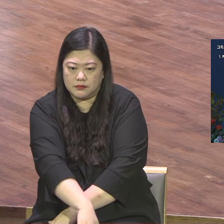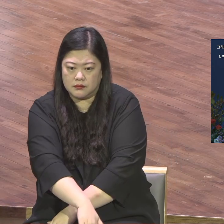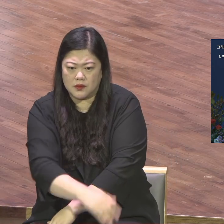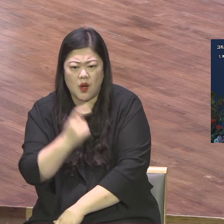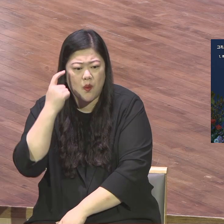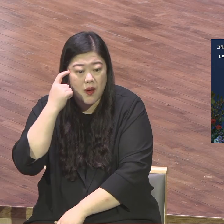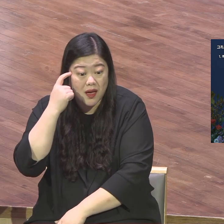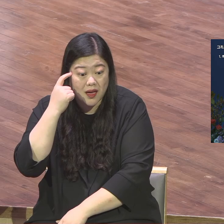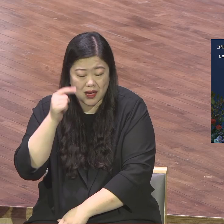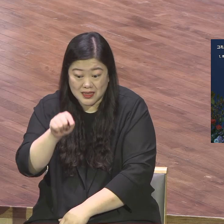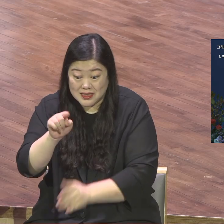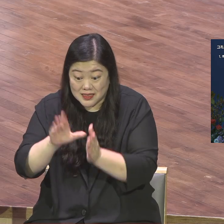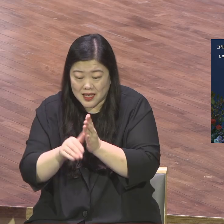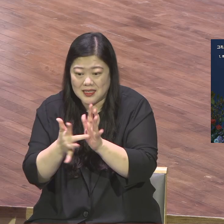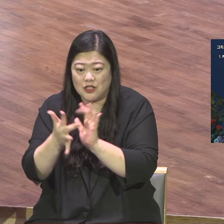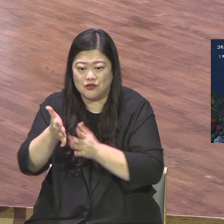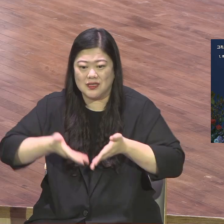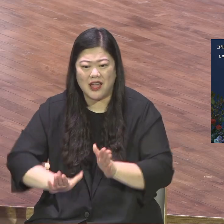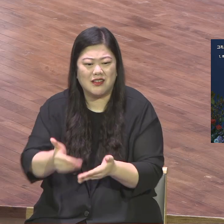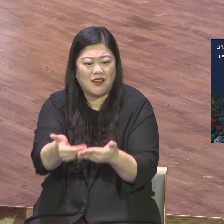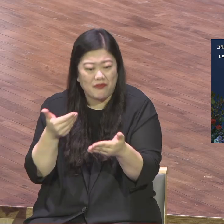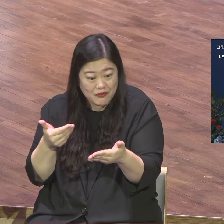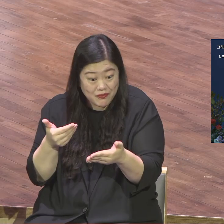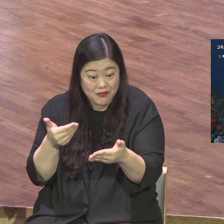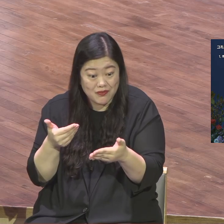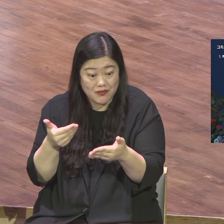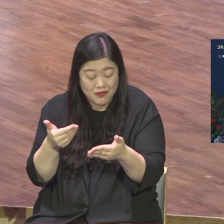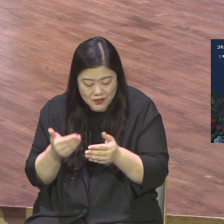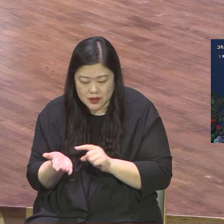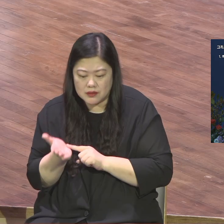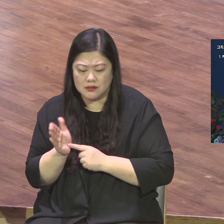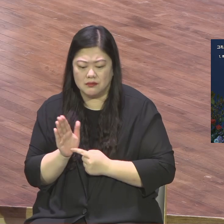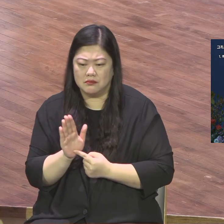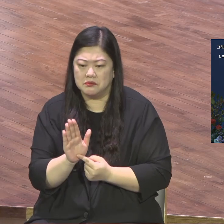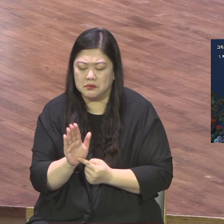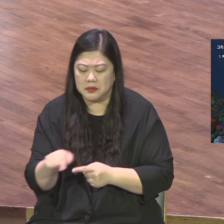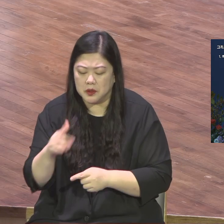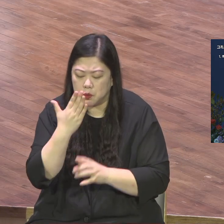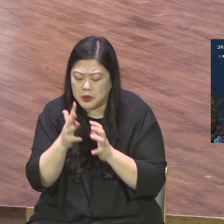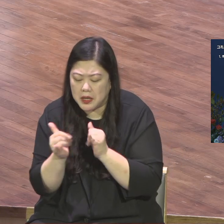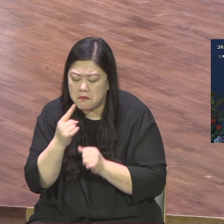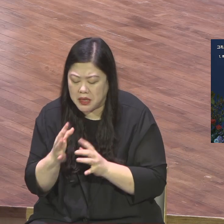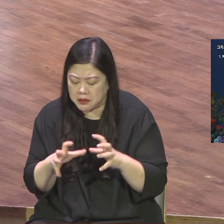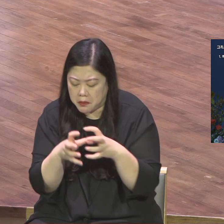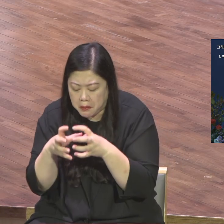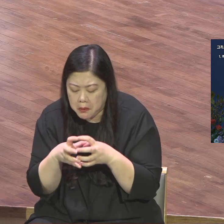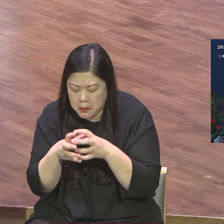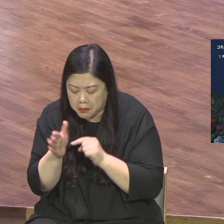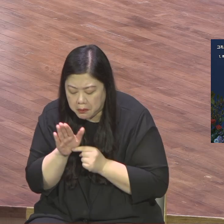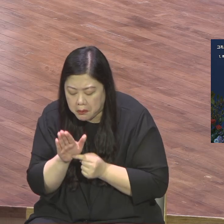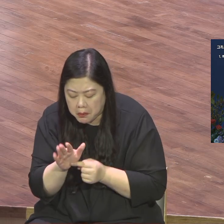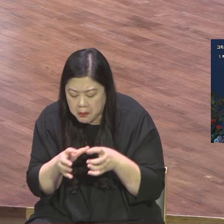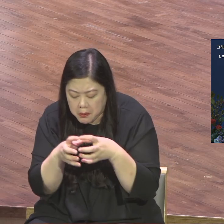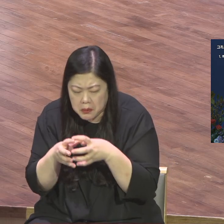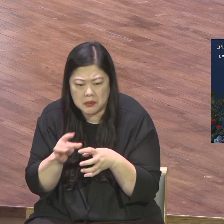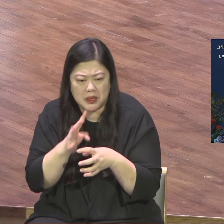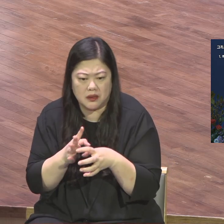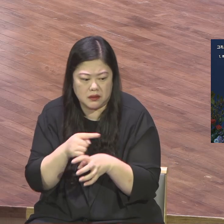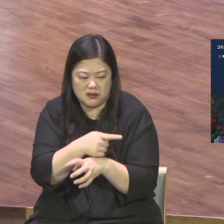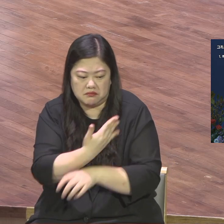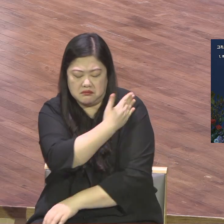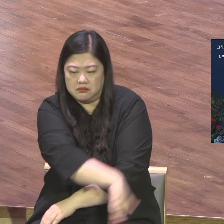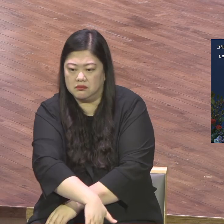무조건 지옥이에요. 미안합니다. 그래서 성교해야 되는 거예요. 착하게 살고 성실하게 살고 얼마나